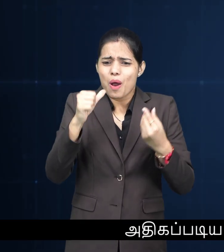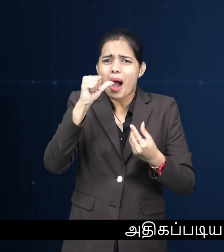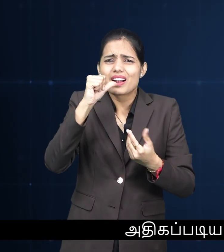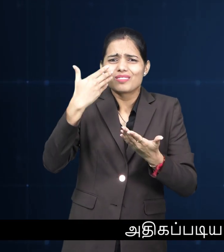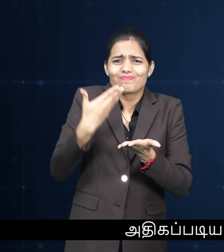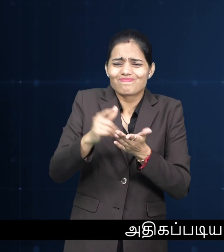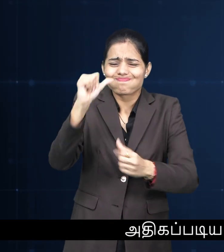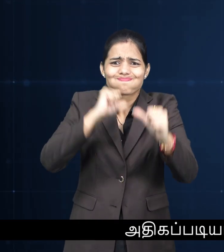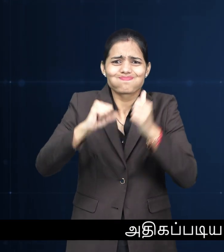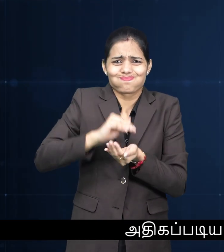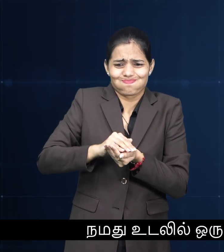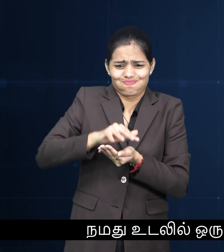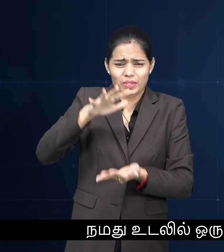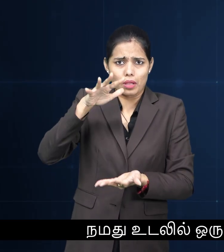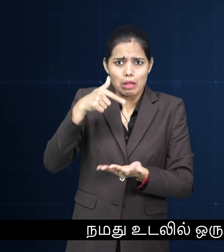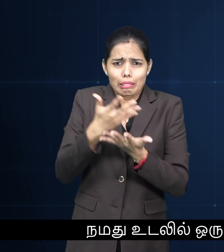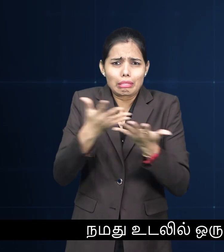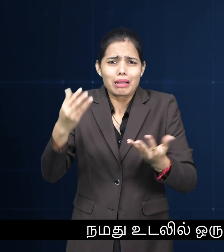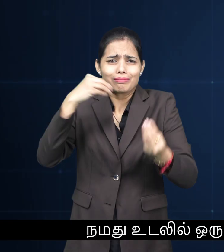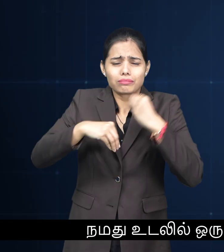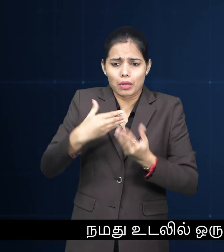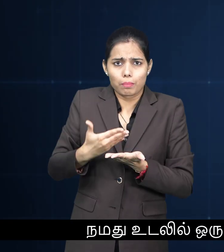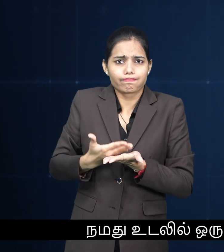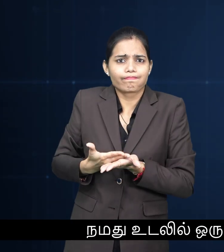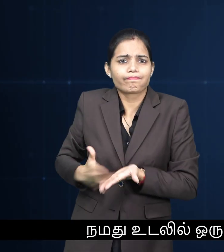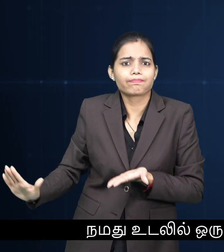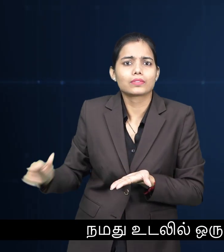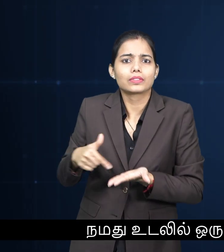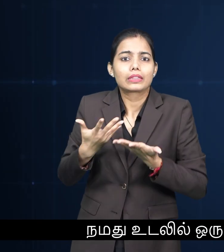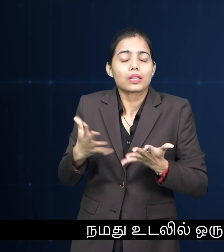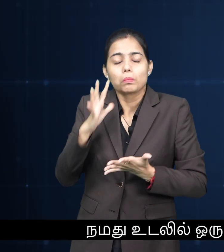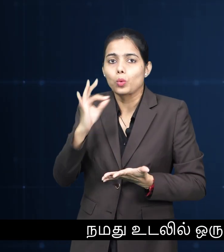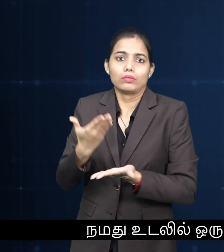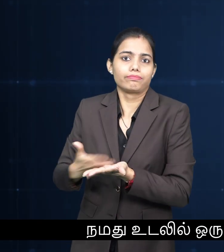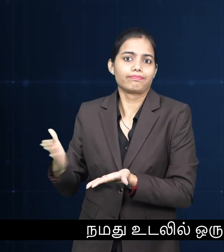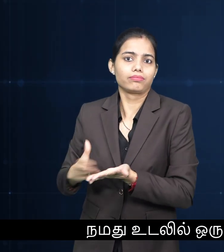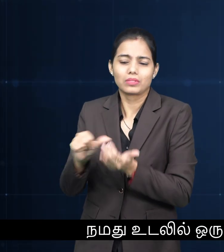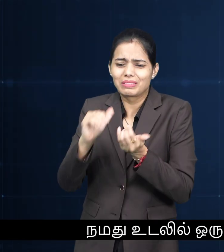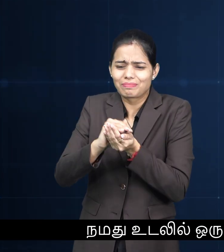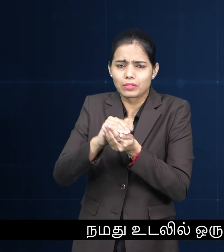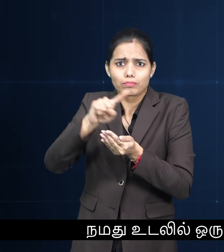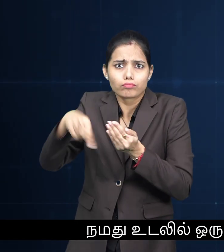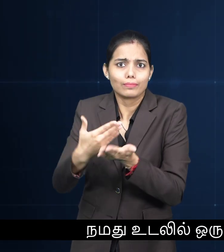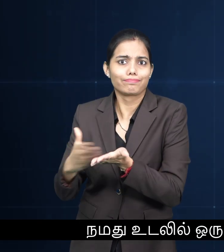அதிகப்படியான பொருட்களை அகற்ற நமது உடலில் ஒரு சுத்திகரிப்பு அமைப்பு உள்ளது.